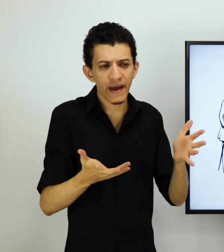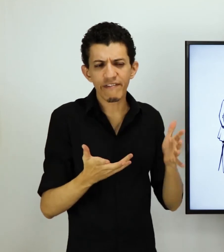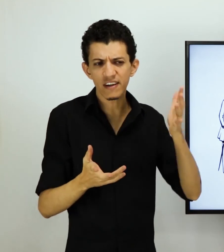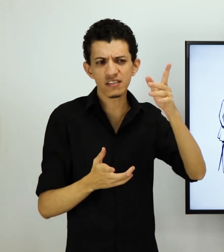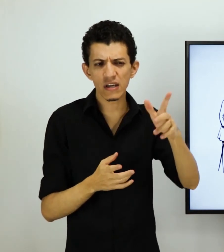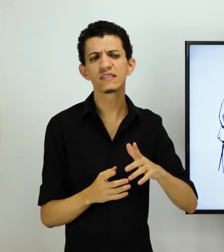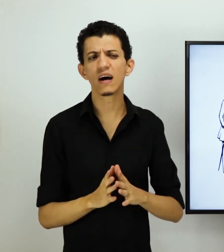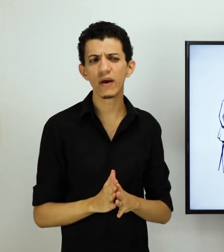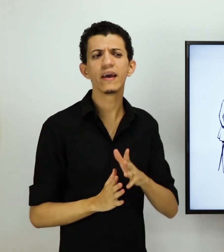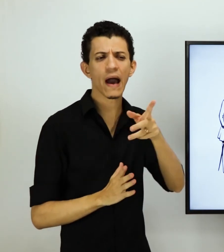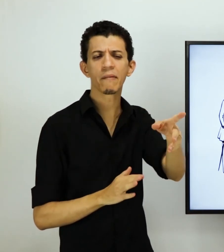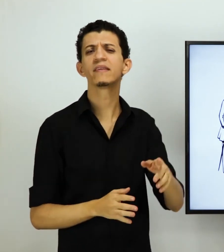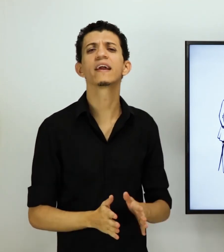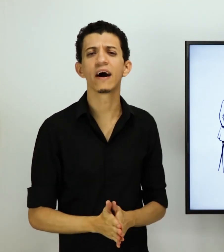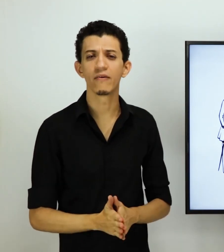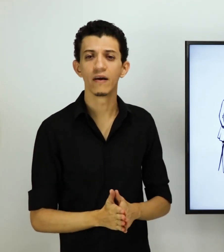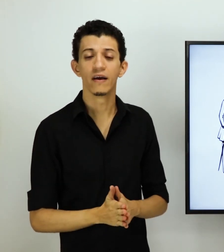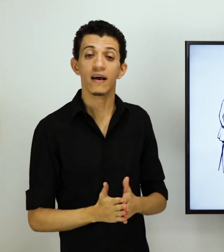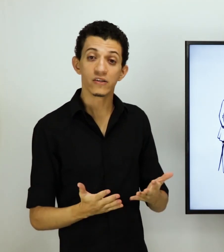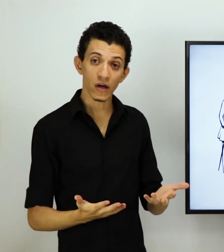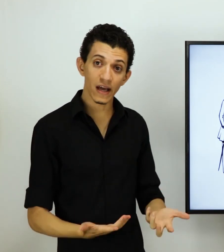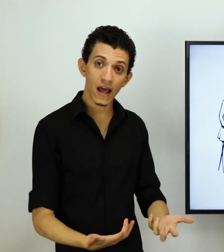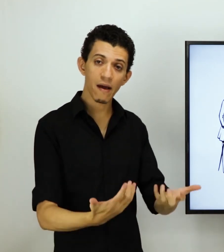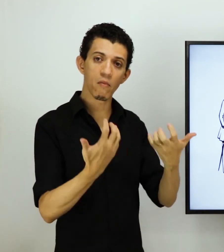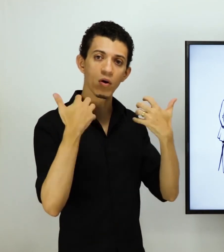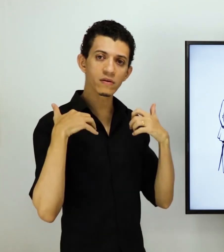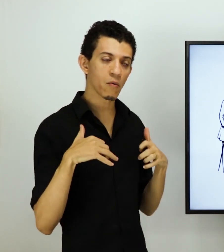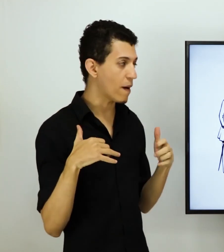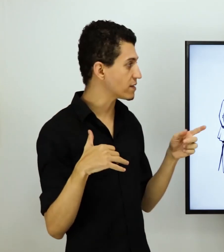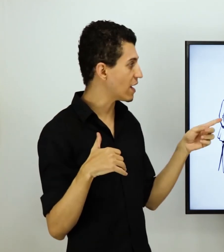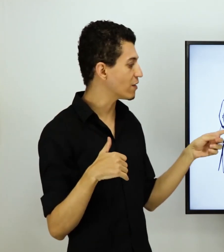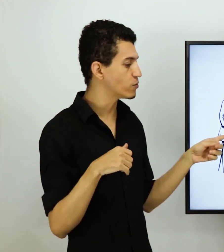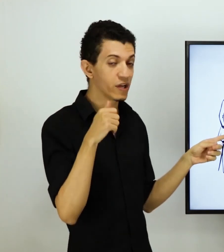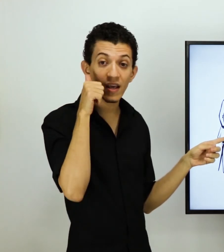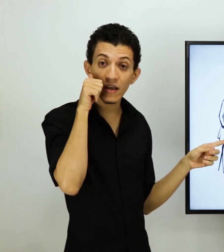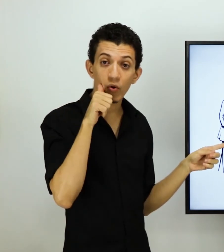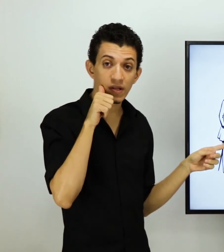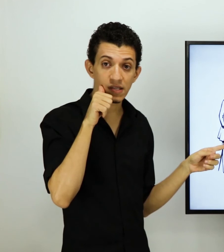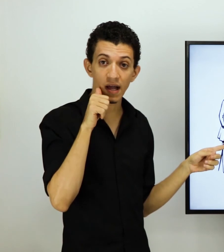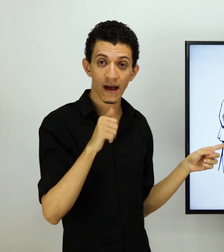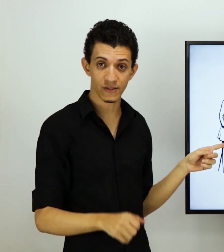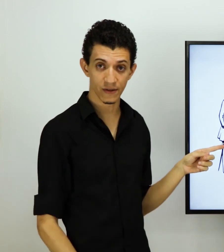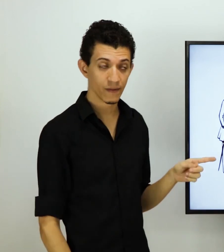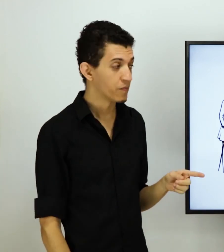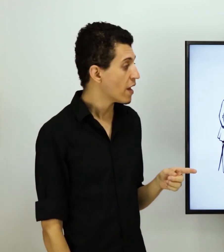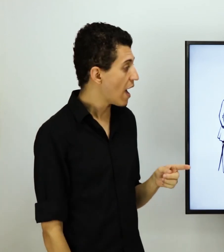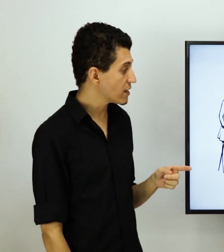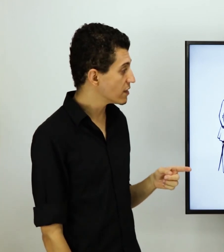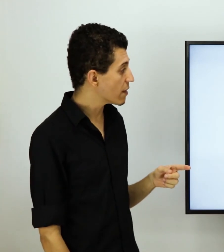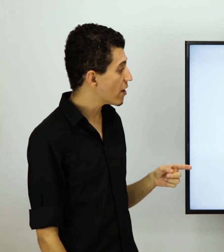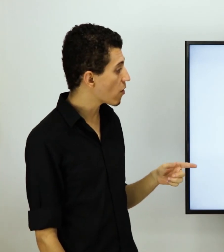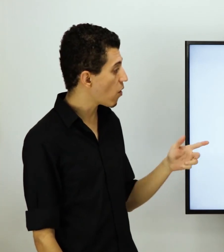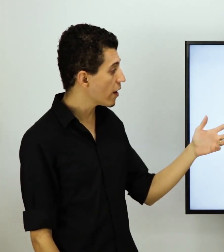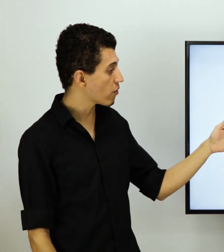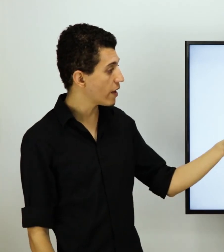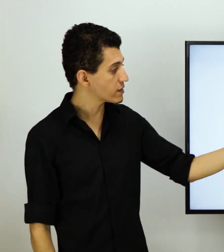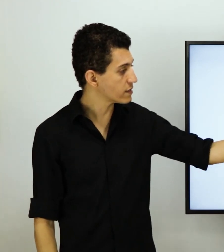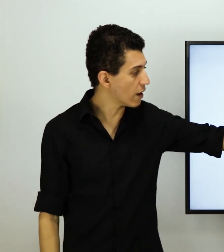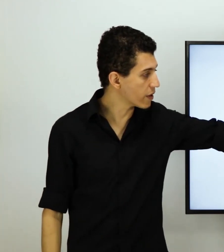ele e fala assim, não, esse sinal aí é arbitrário. Só que ele remonta a um passado de iconicidade. Assim também ocorre com esse sinal